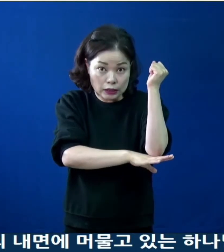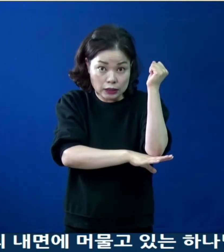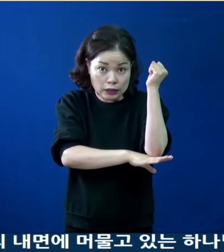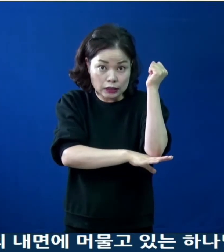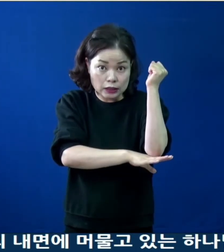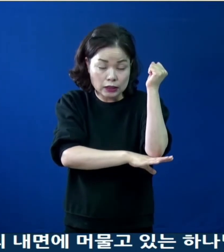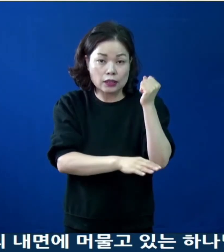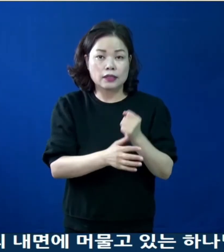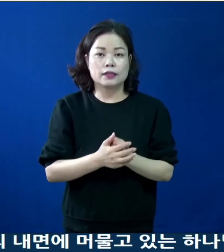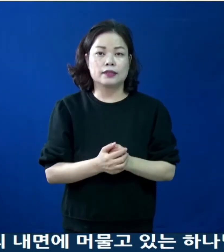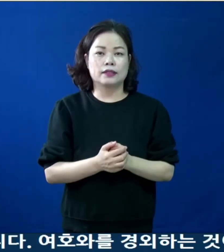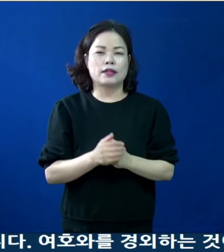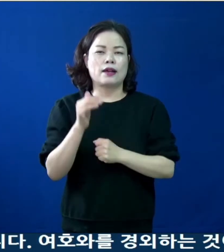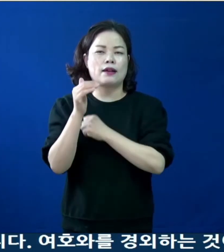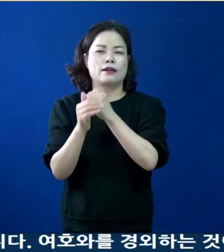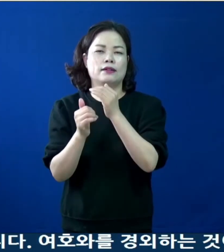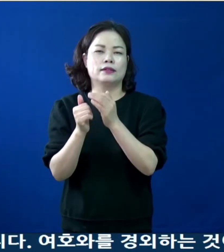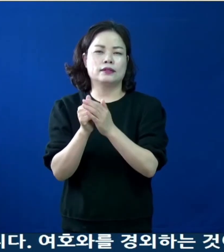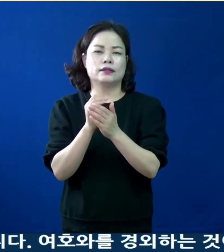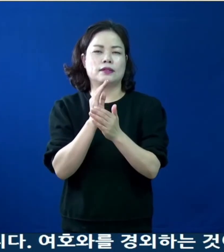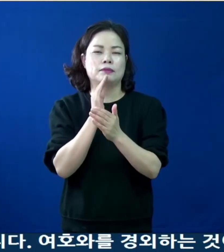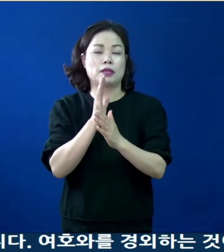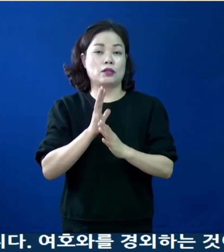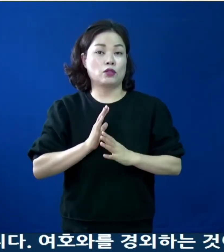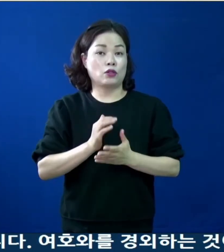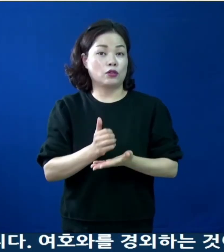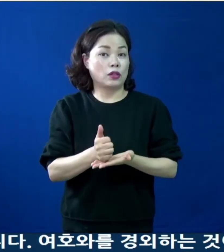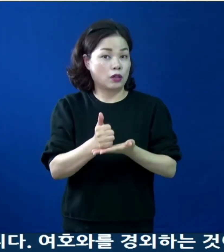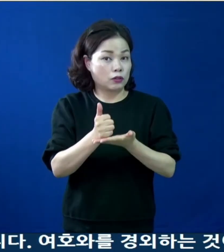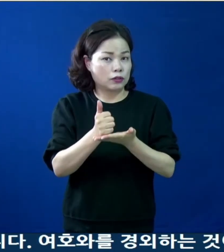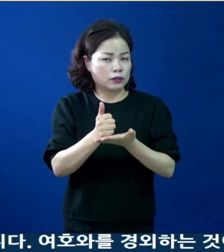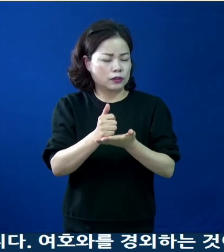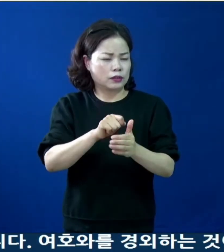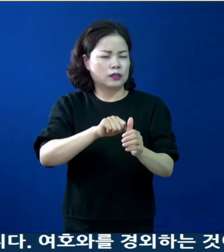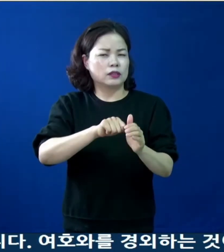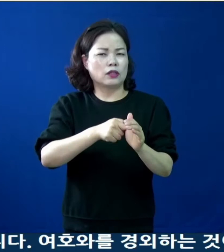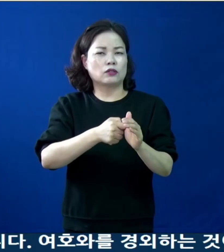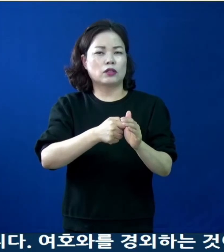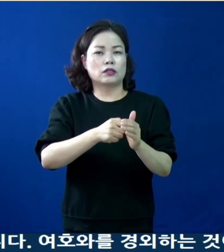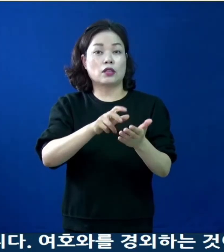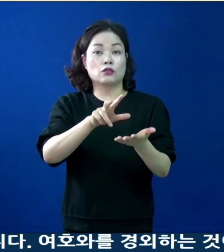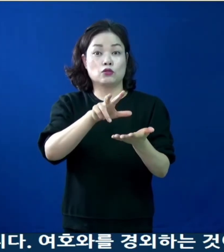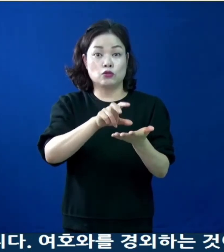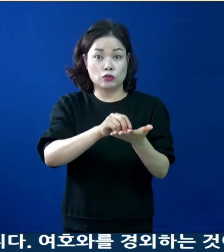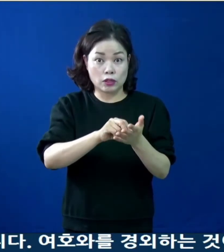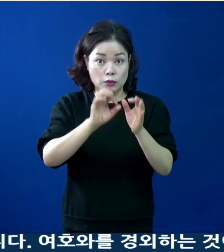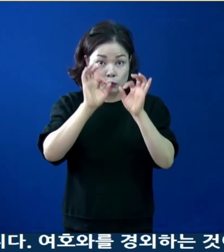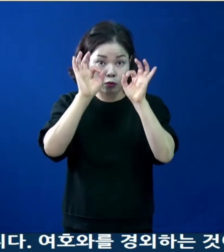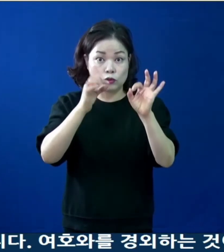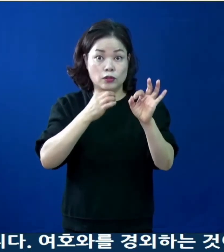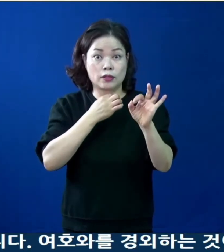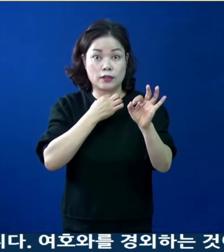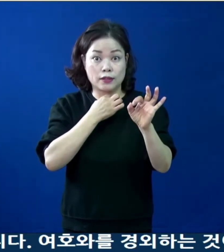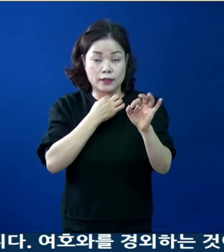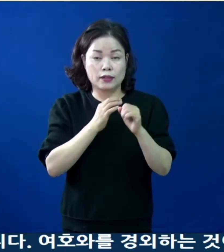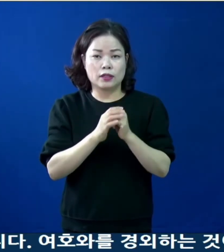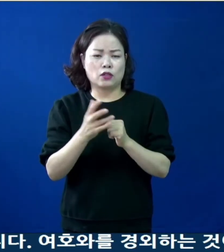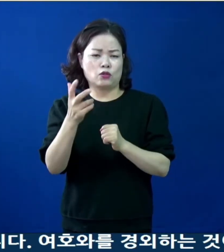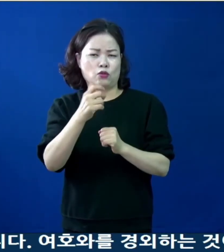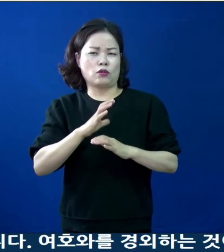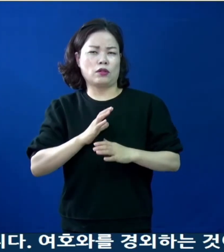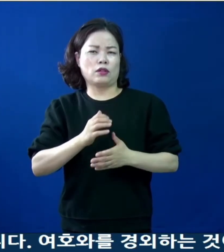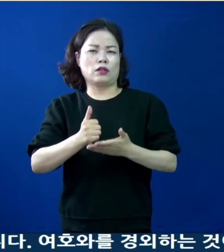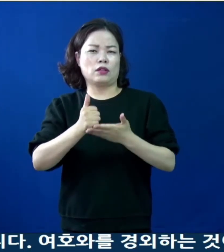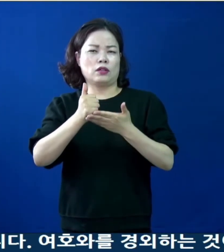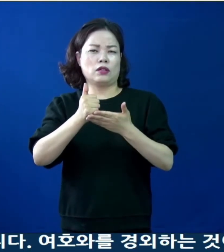되고 하나님을 참되게 경외할 수 있는 열쇠가 되는 주제를 살펴보려고 합니다. 여호와를 경외하고